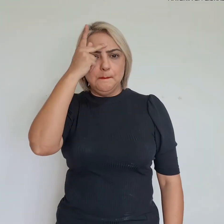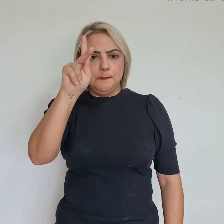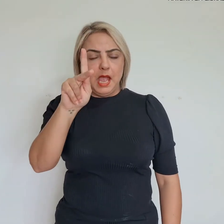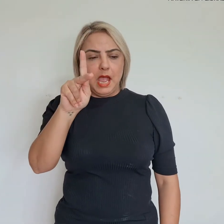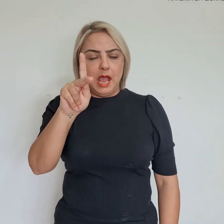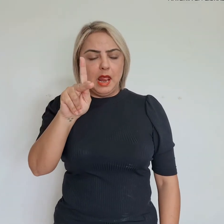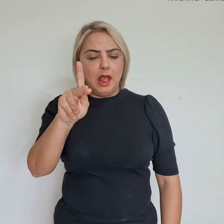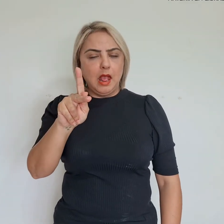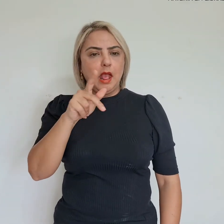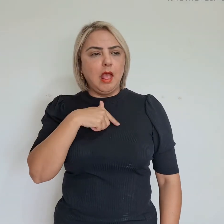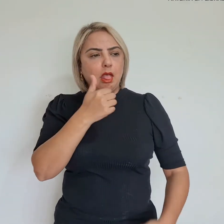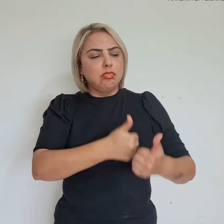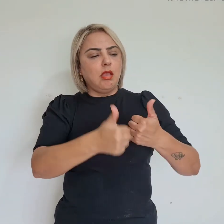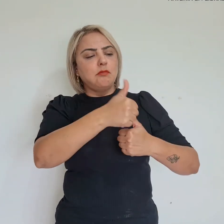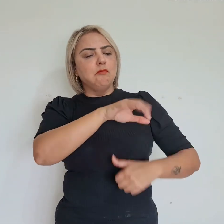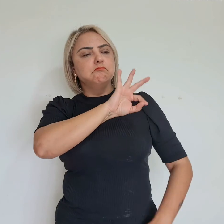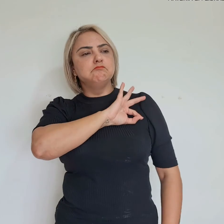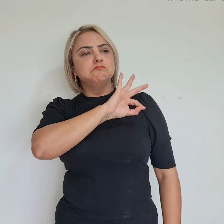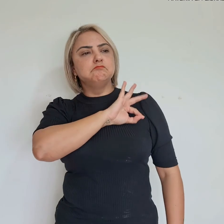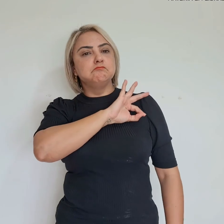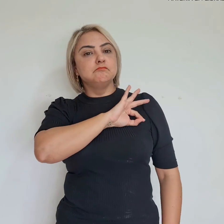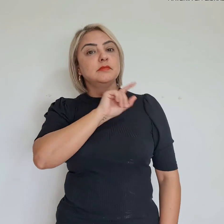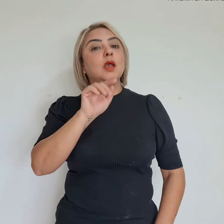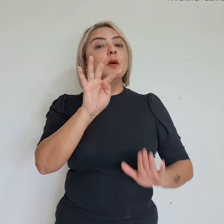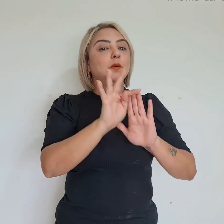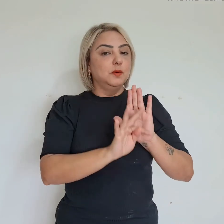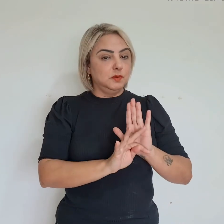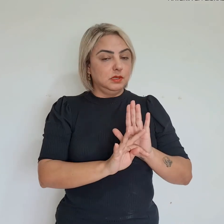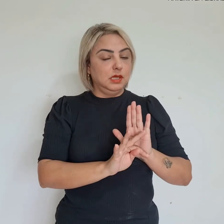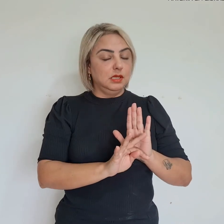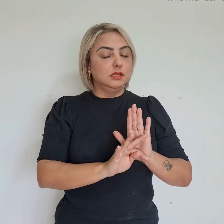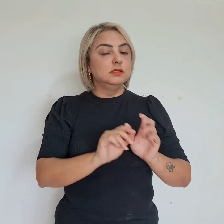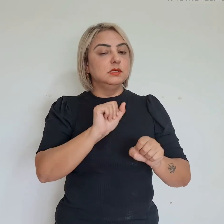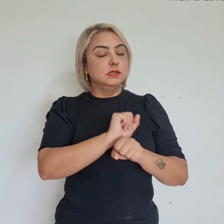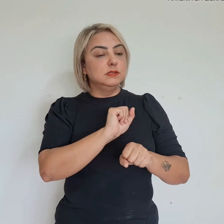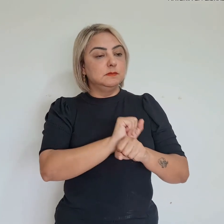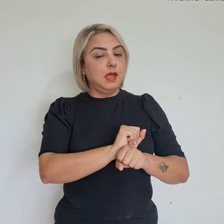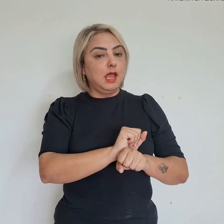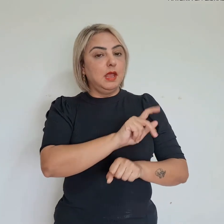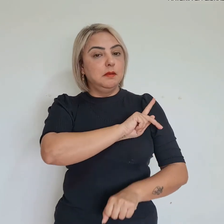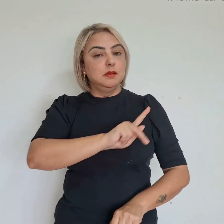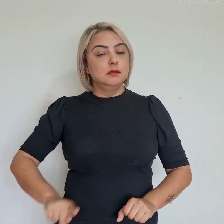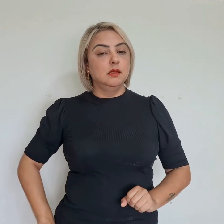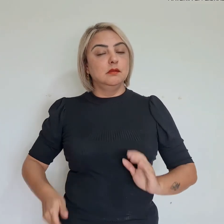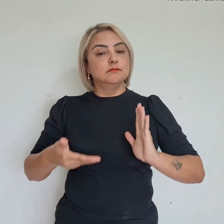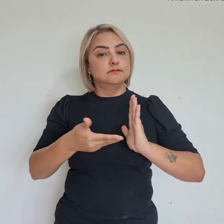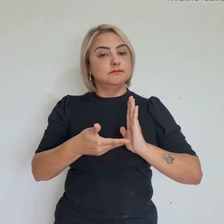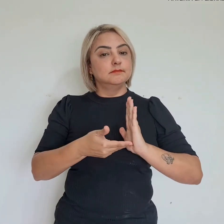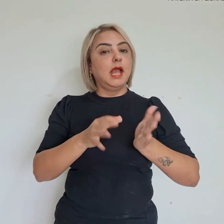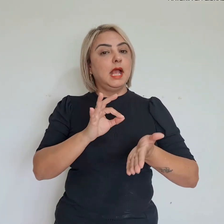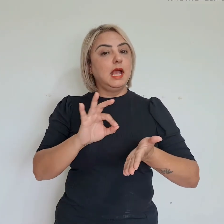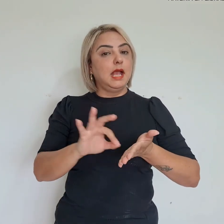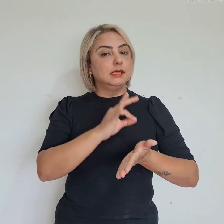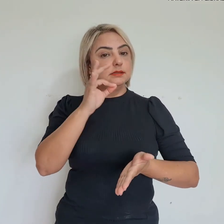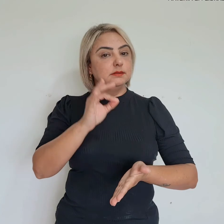o policial. O texto aguarda despacho do presidente da Câmara dos Deputados.